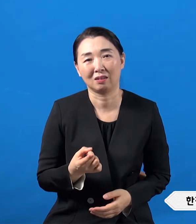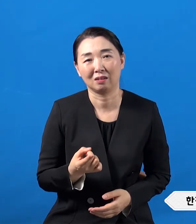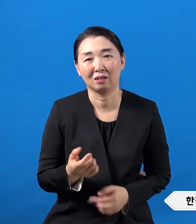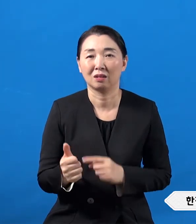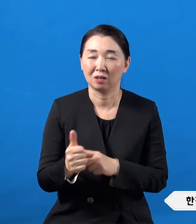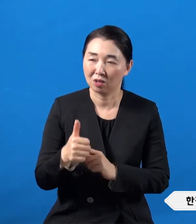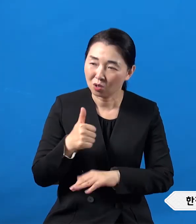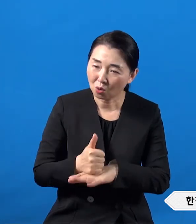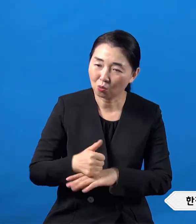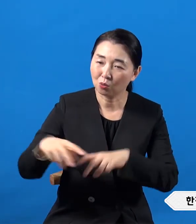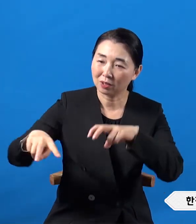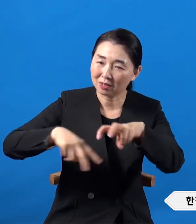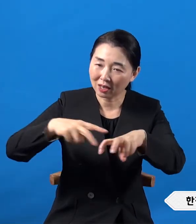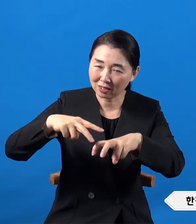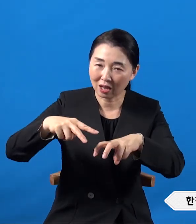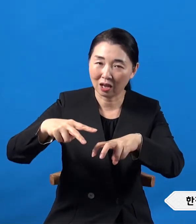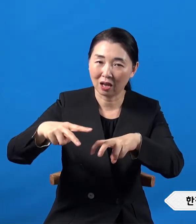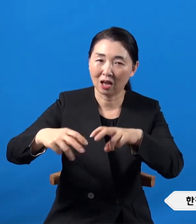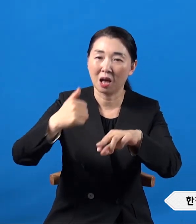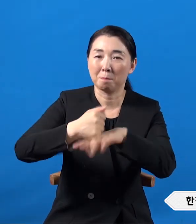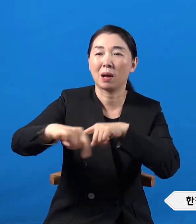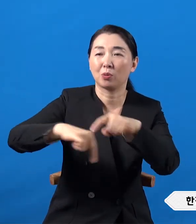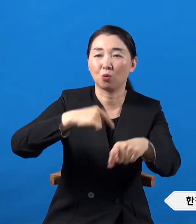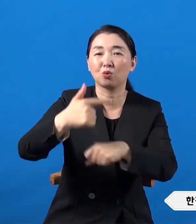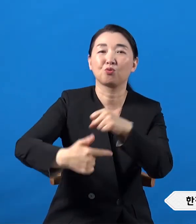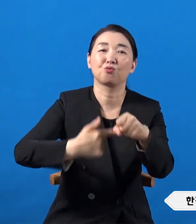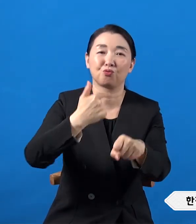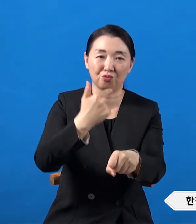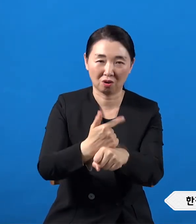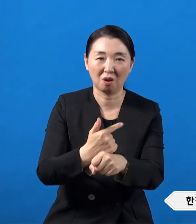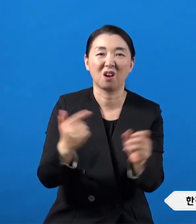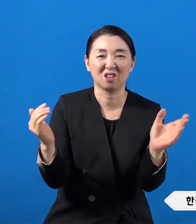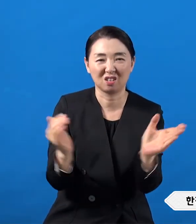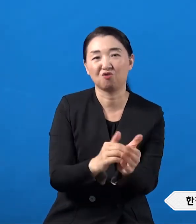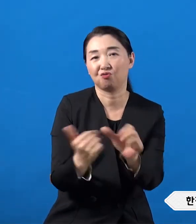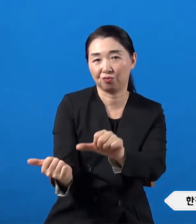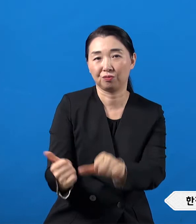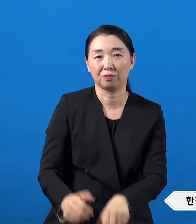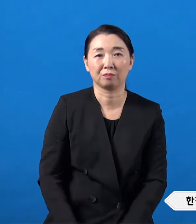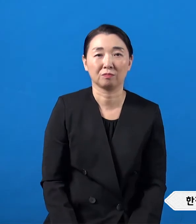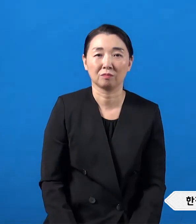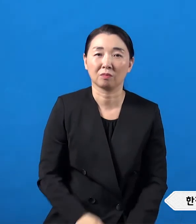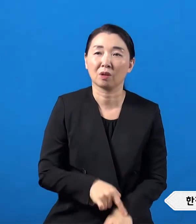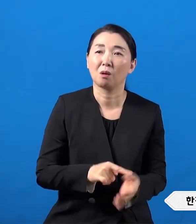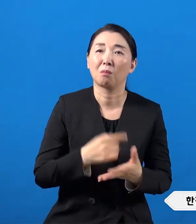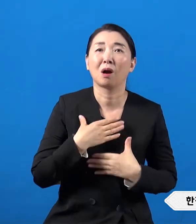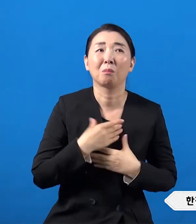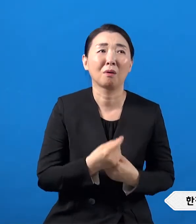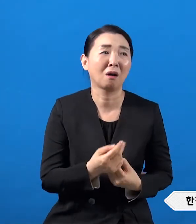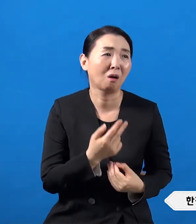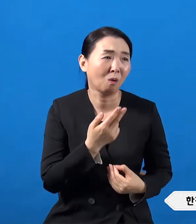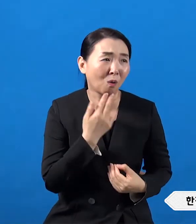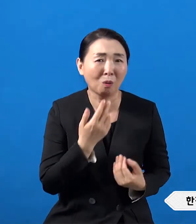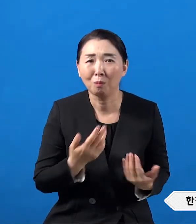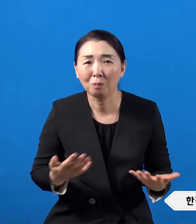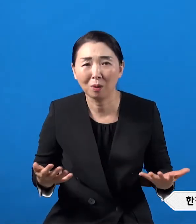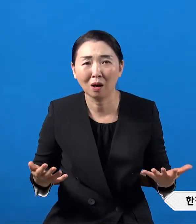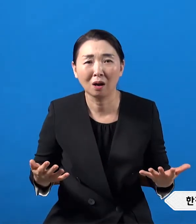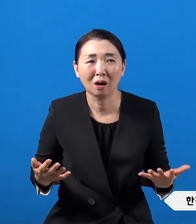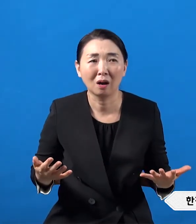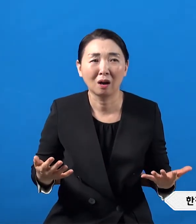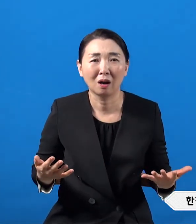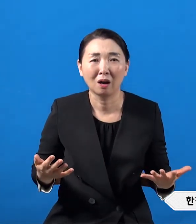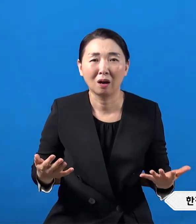입다는 결국 사사가 된 지 6년 만에 숨을 거두고 맙니다. 마음에 평안이 없으니까